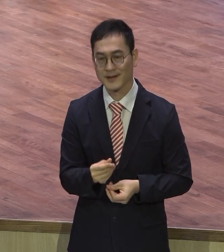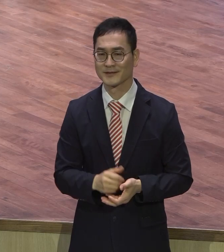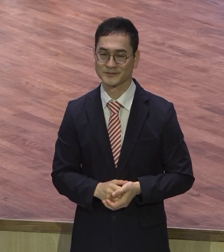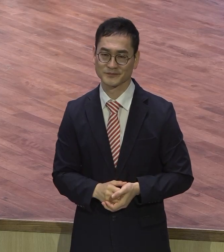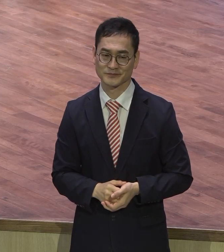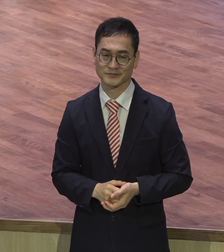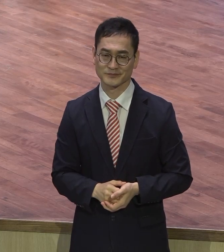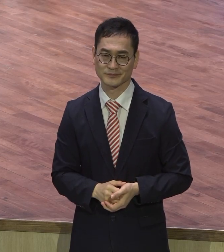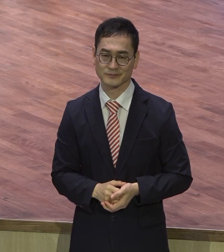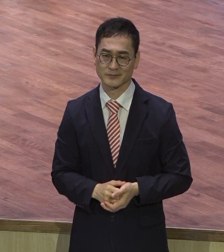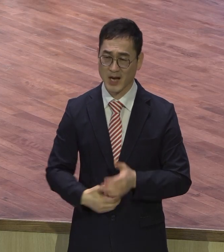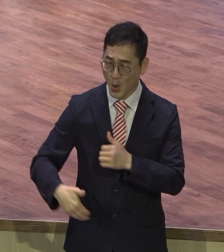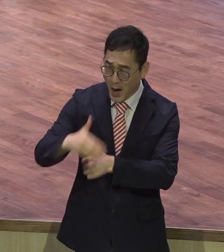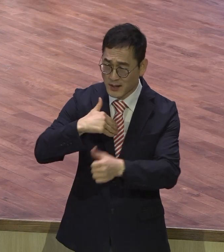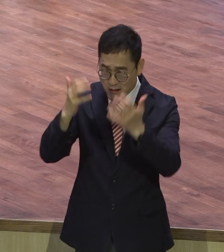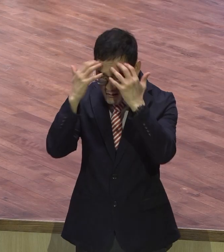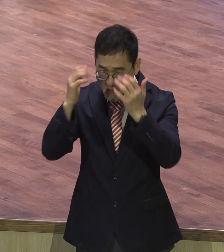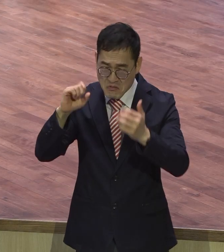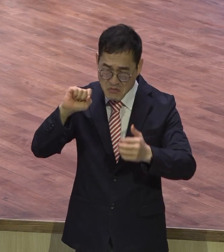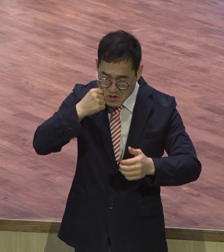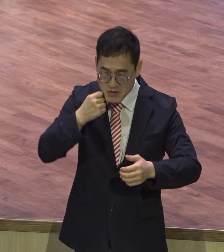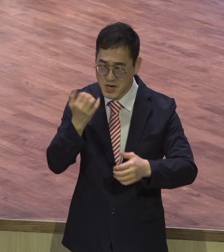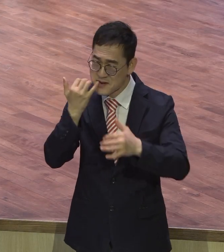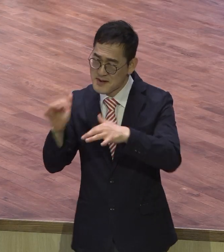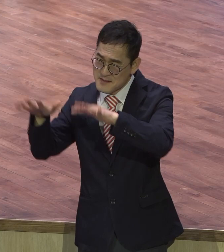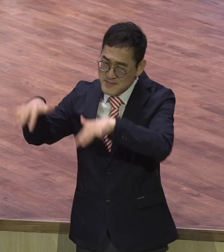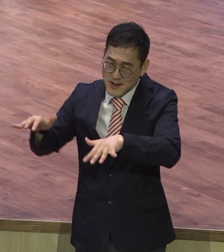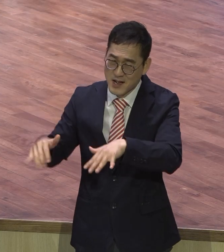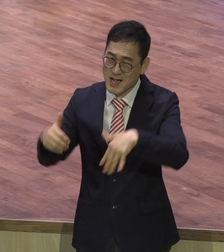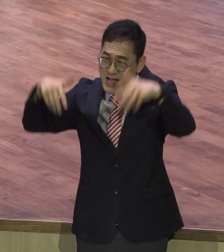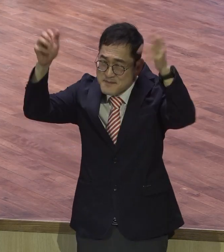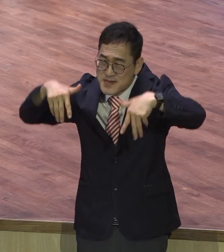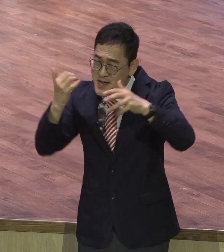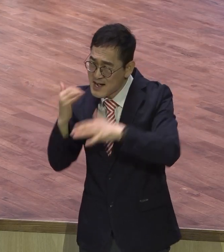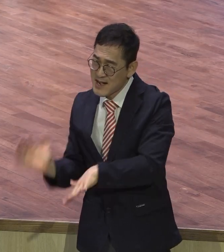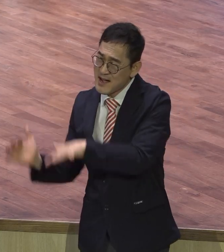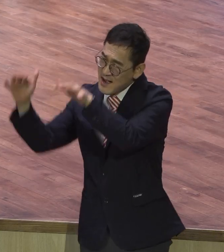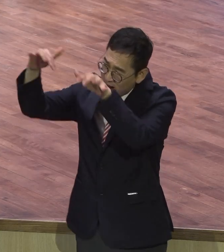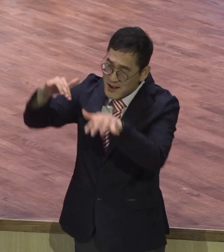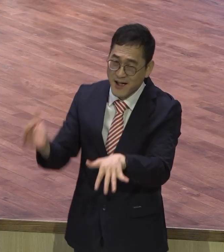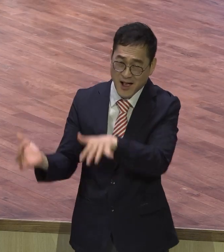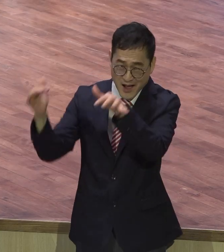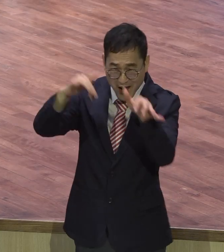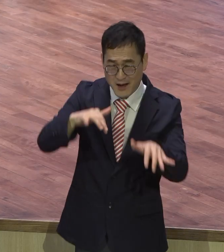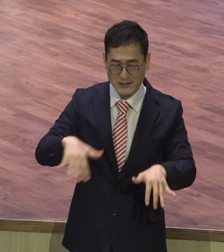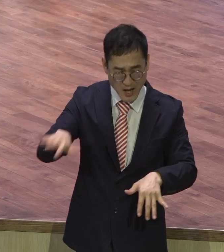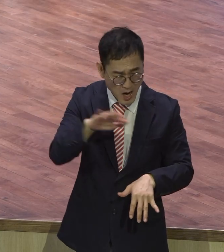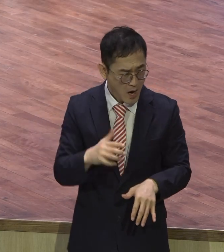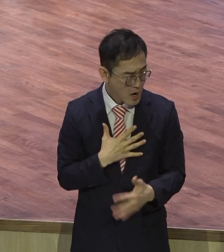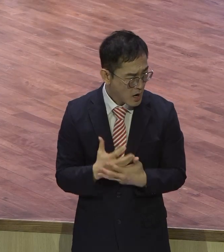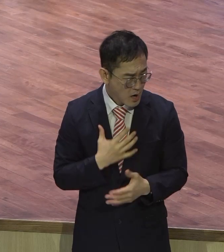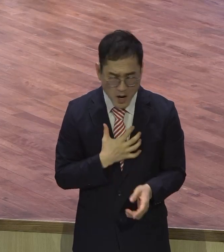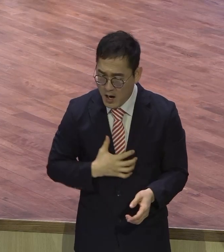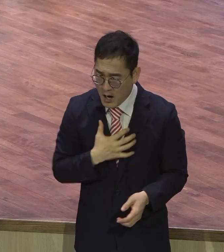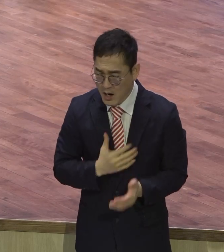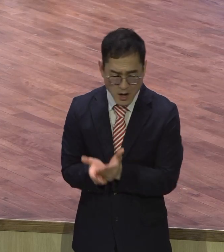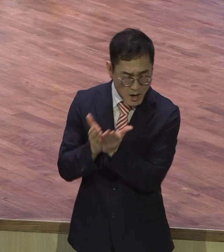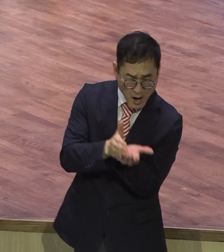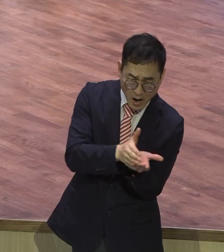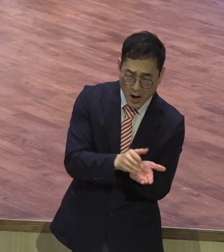어떤 환경 속에서도 풍랑이 치고 비바람이 몰아치고 모두 다 불안해서 죽겠다고 난리지만은